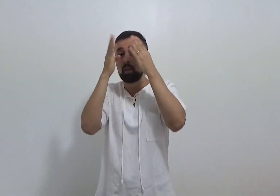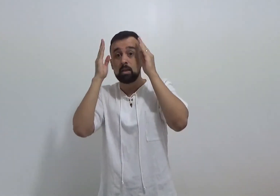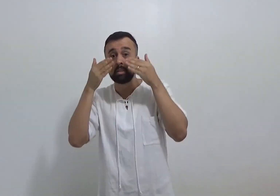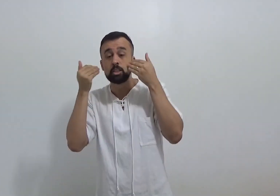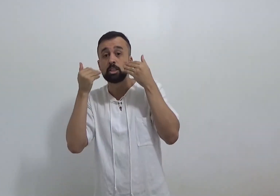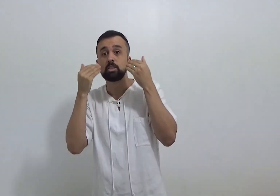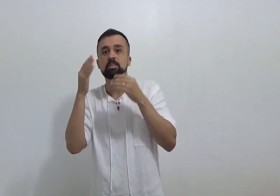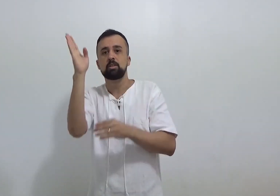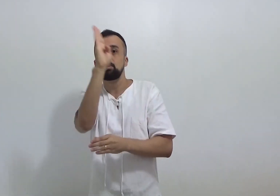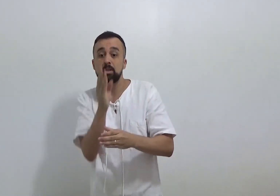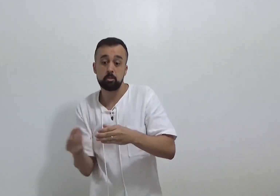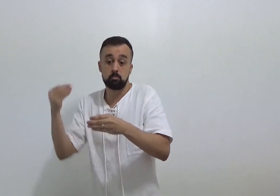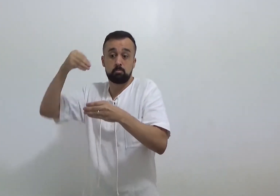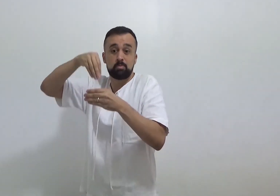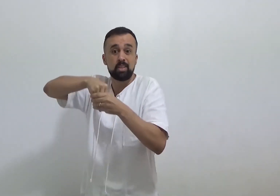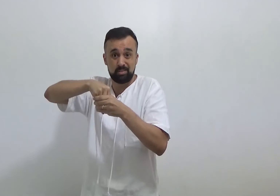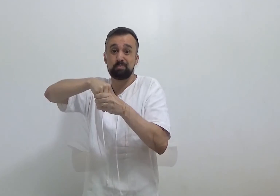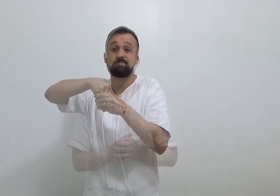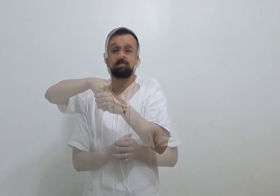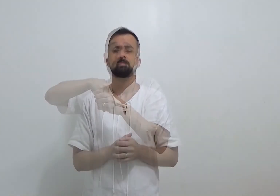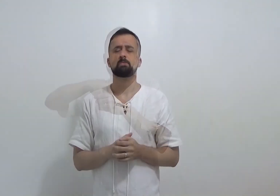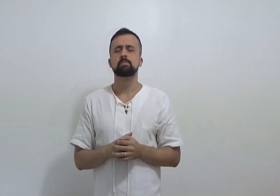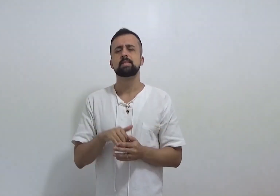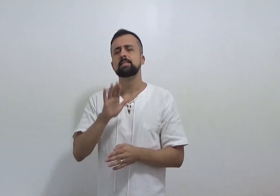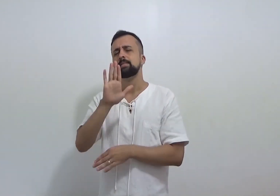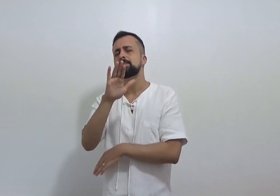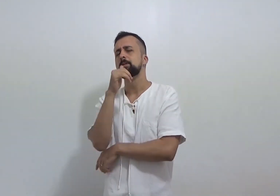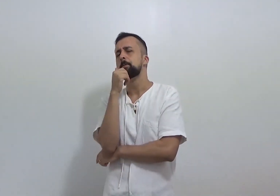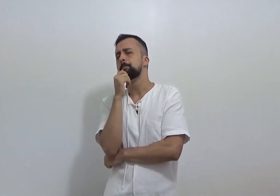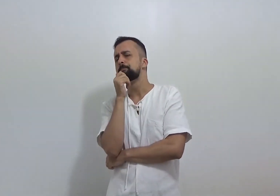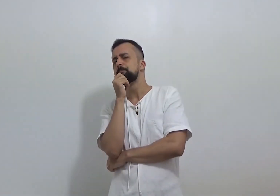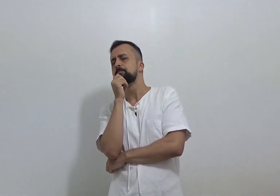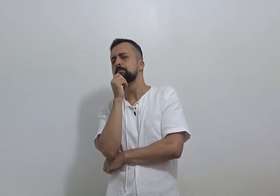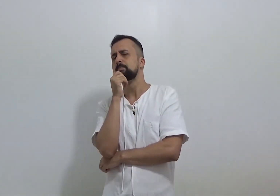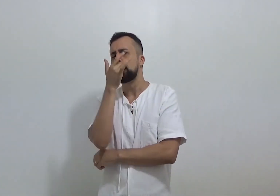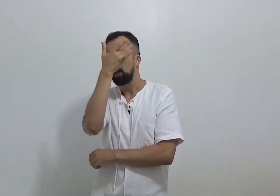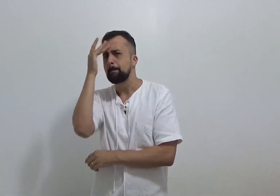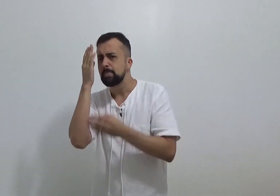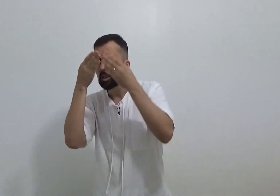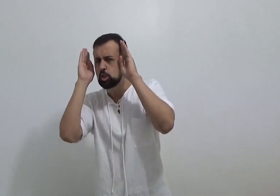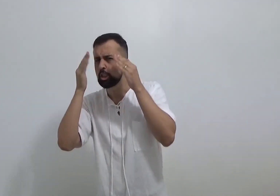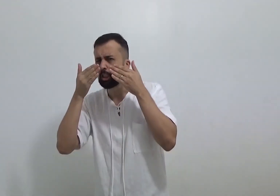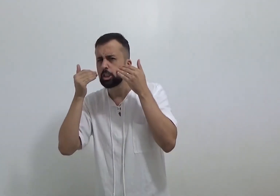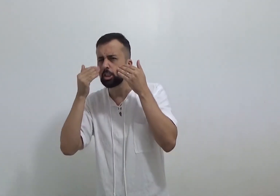importante, pois eles estão dentro do território brasileiro.